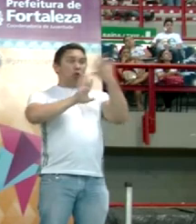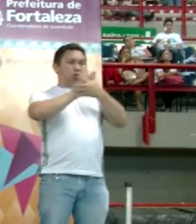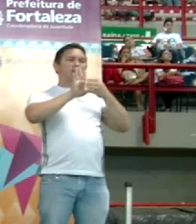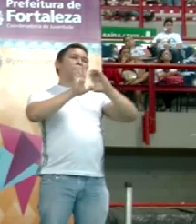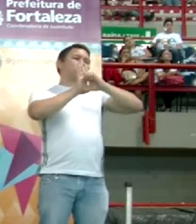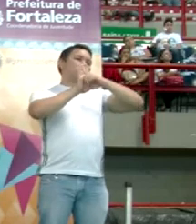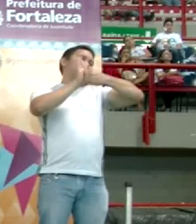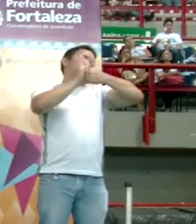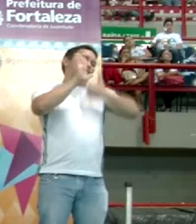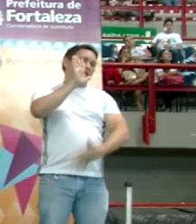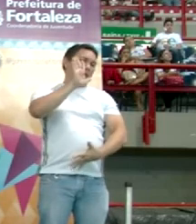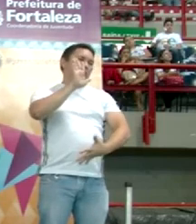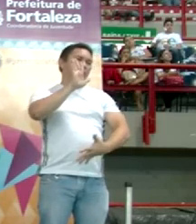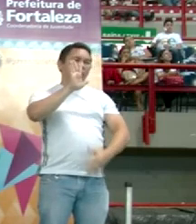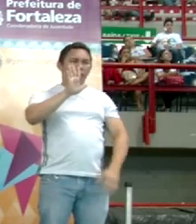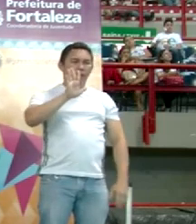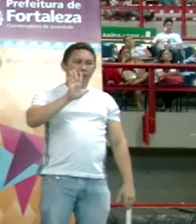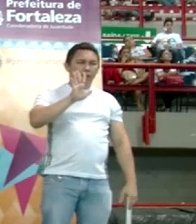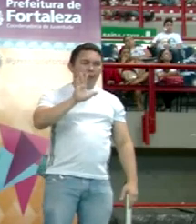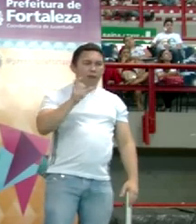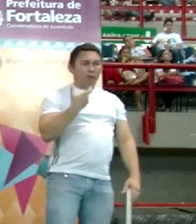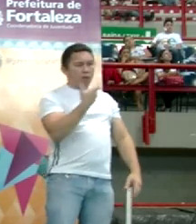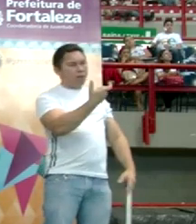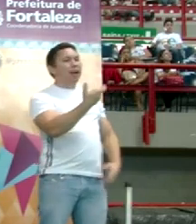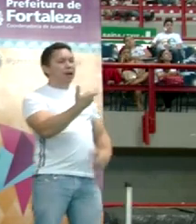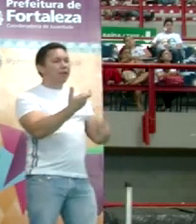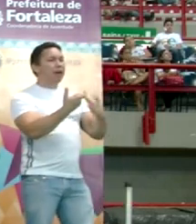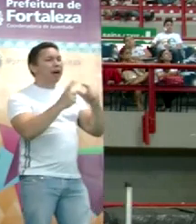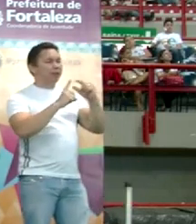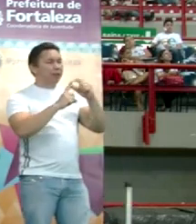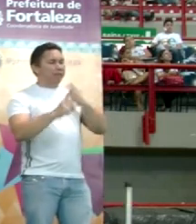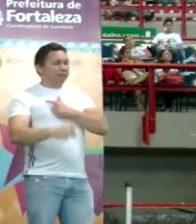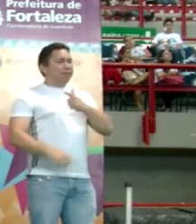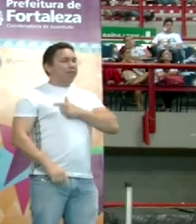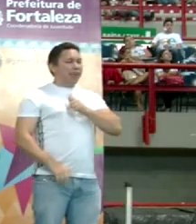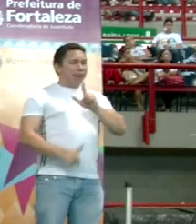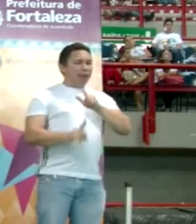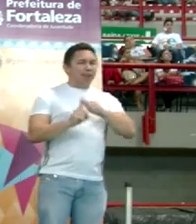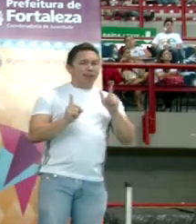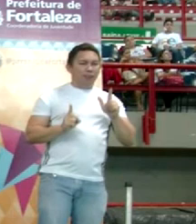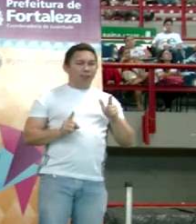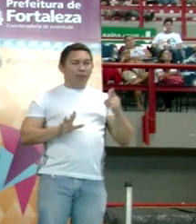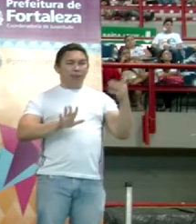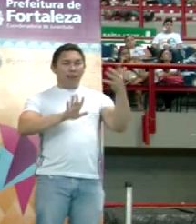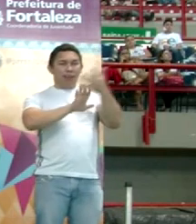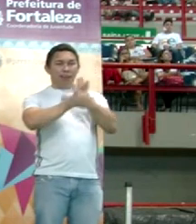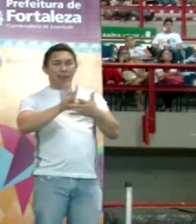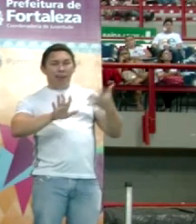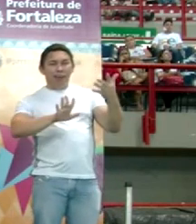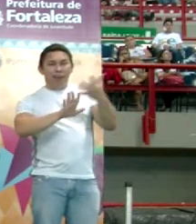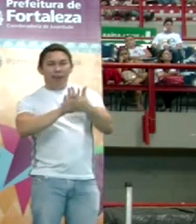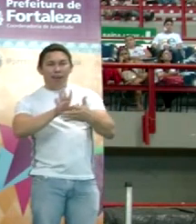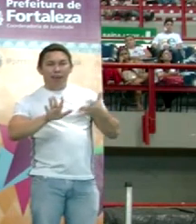definição. Eu vou dizer uma palavra aqui feia, mas você vai guardar. O texto é